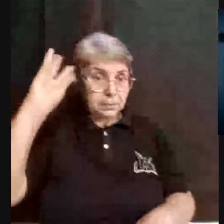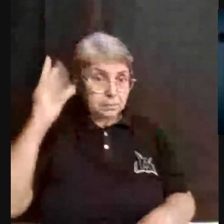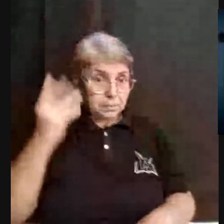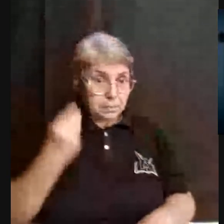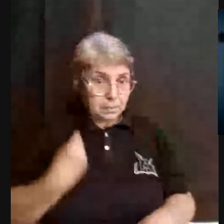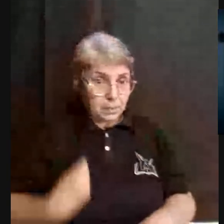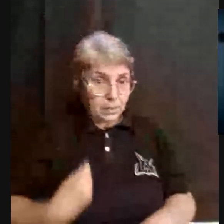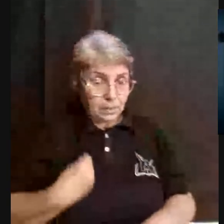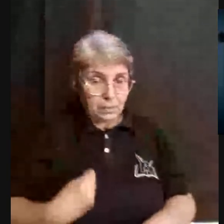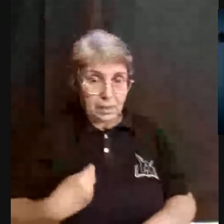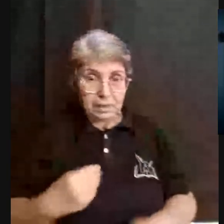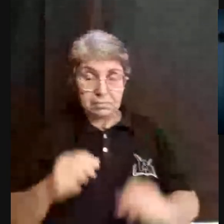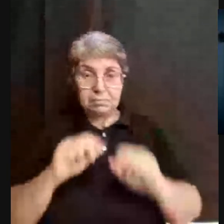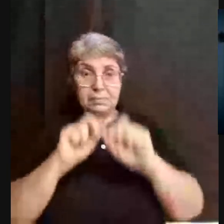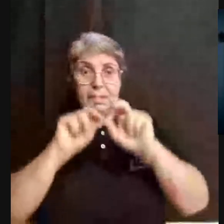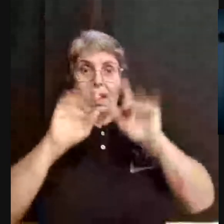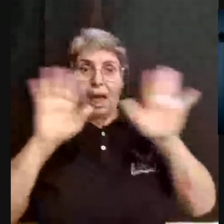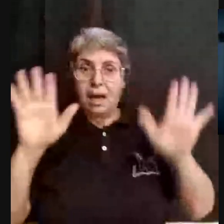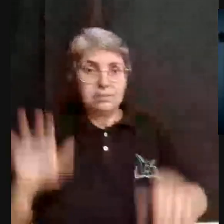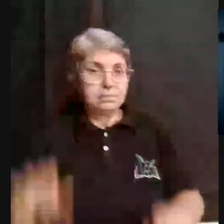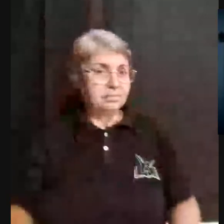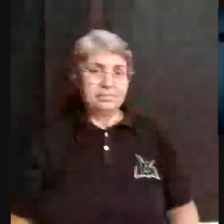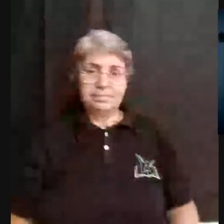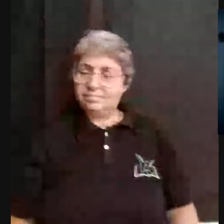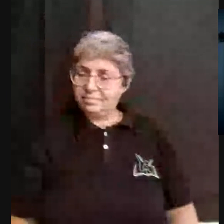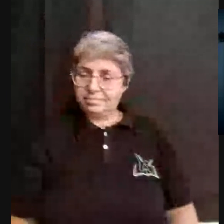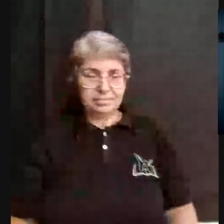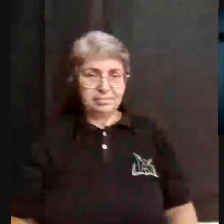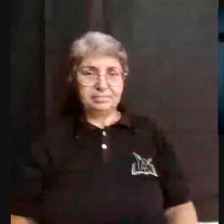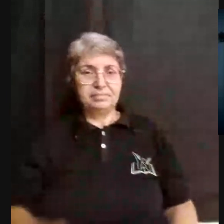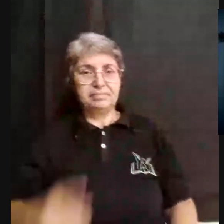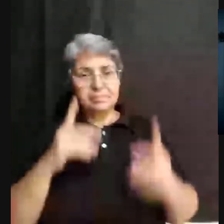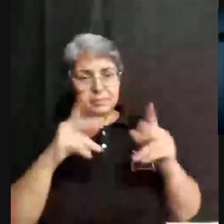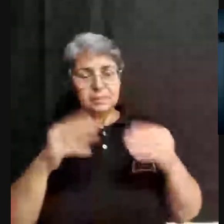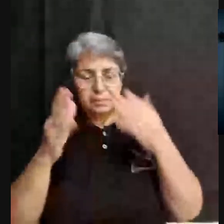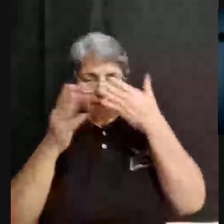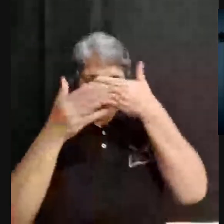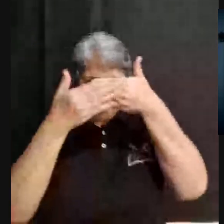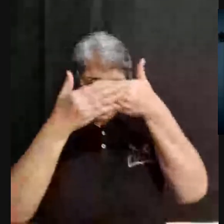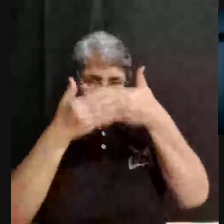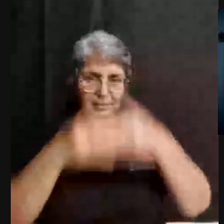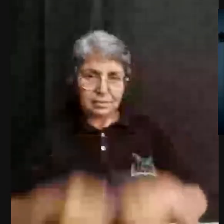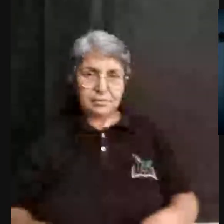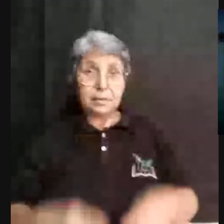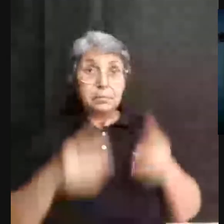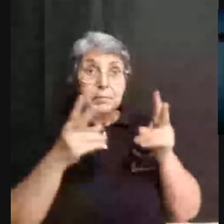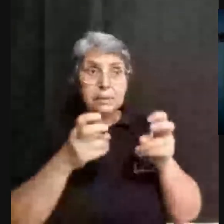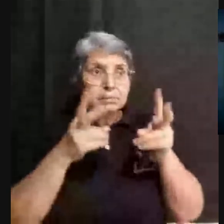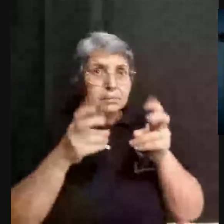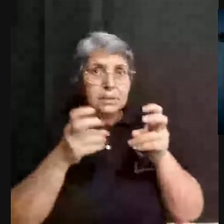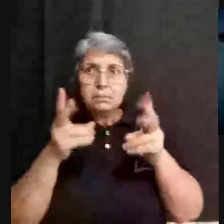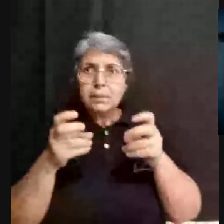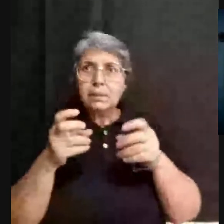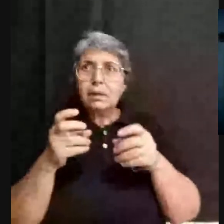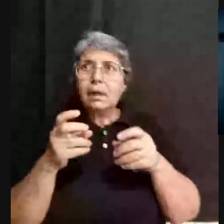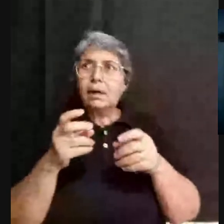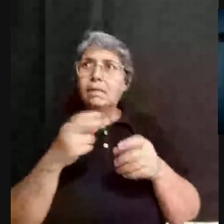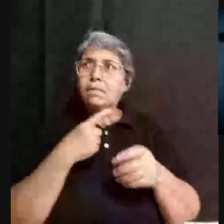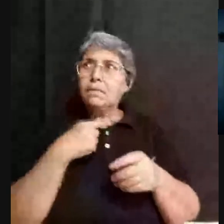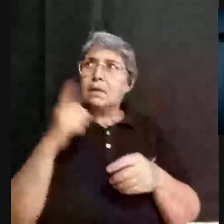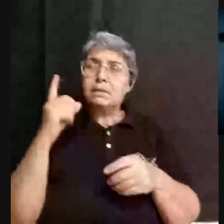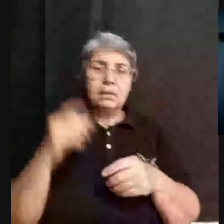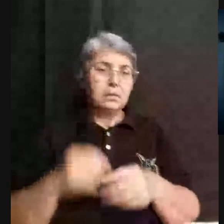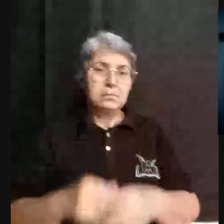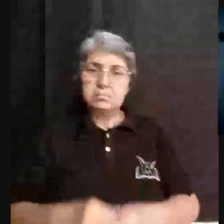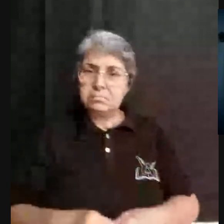a despeito das confissões, esses irmãos não conseguiam mais enxergar com clareza a mensagem de